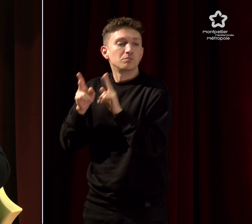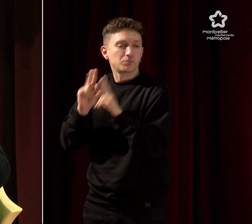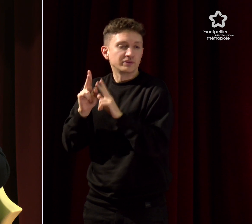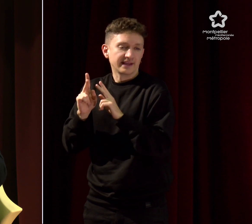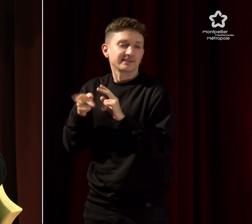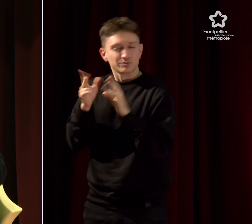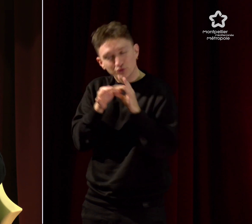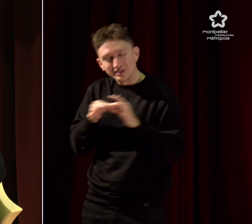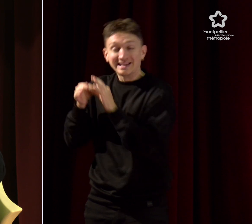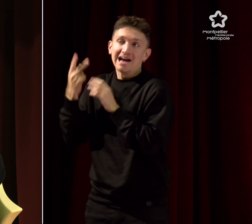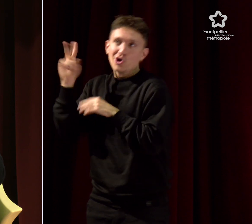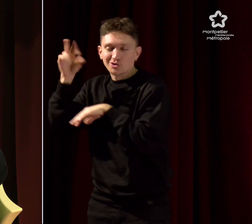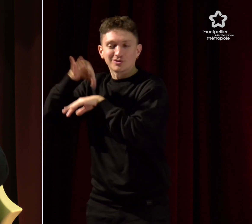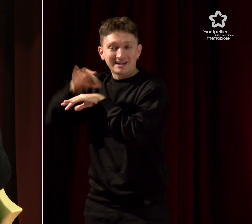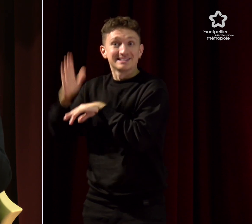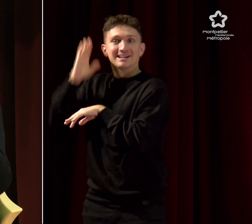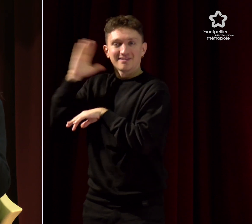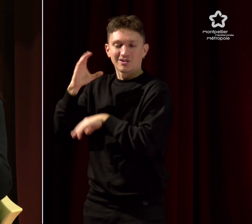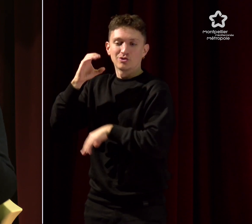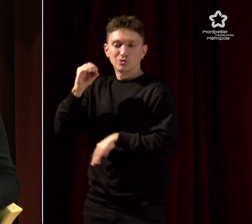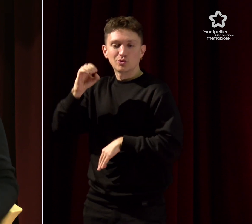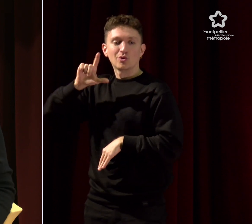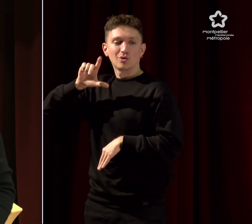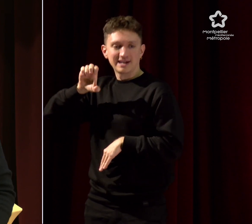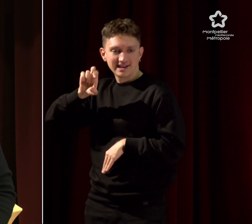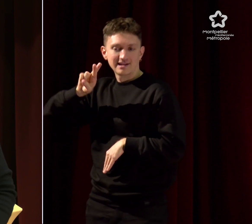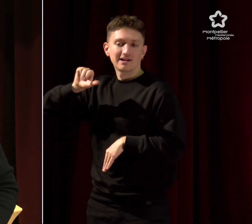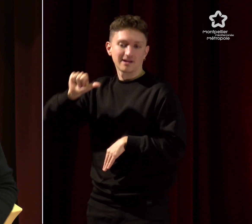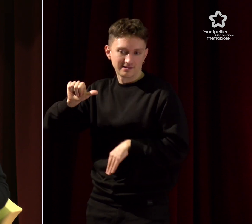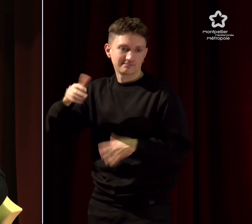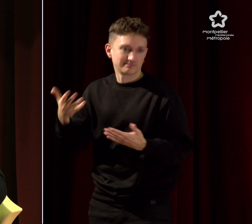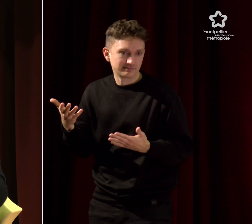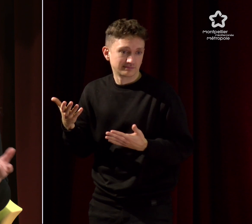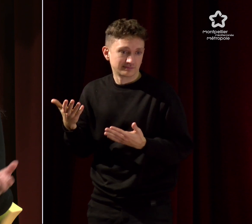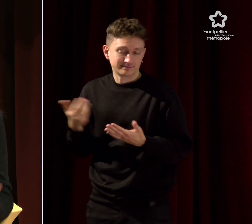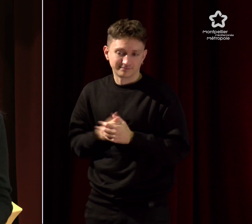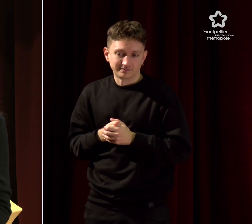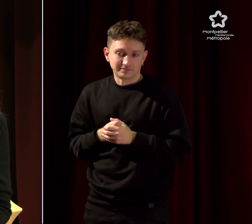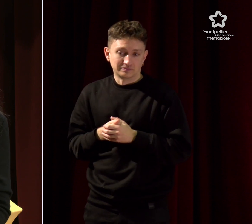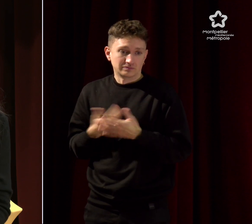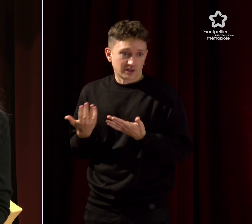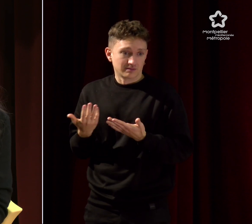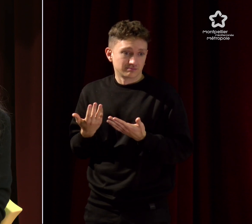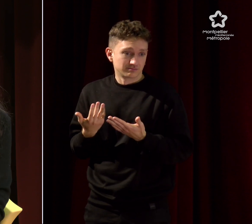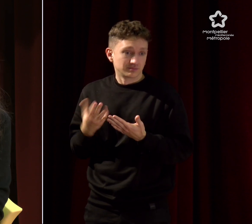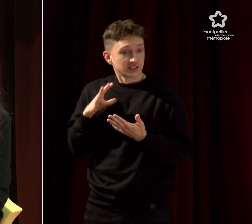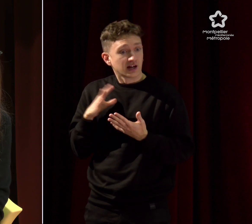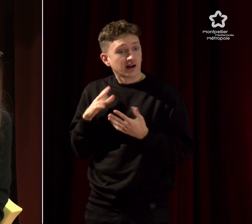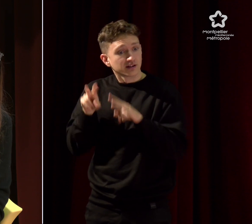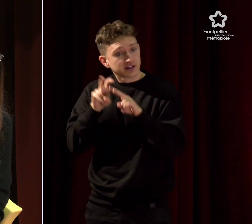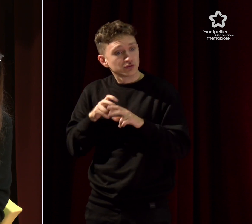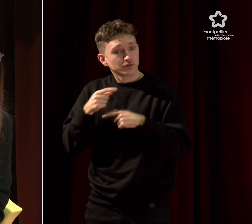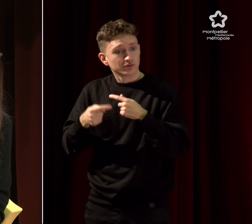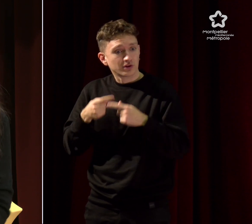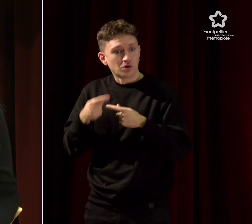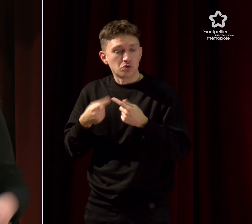Ah, parce qu'on m'avait dit la peste. Okay. Il y avait visiblement, les derniers travaux que j'avais vus, ils penchaient beaucoup plus pour